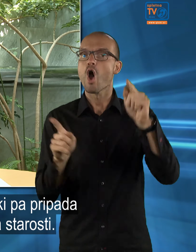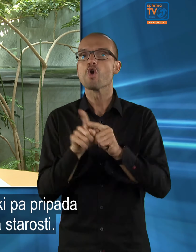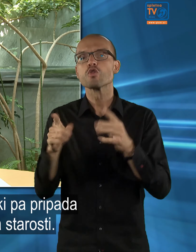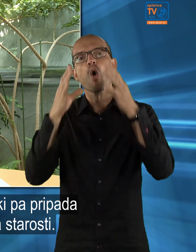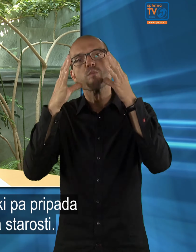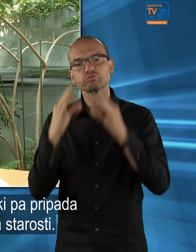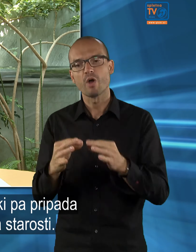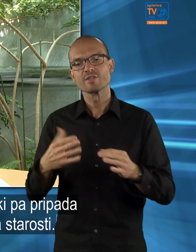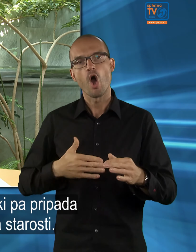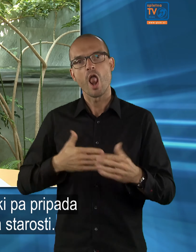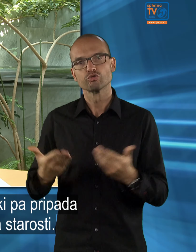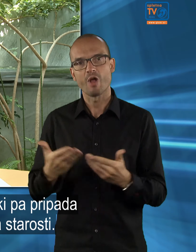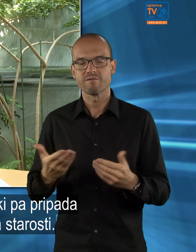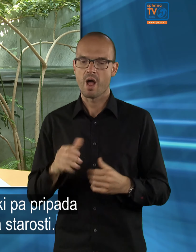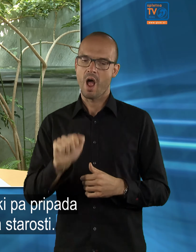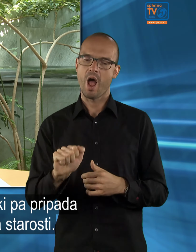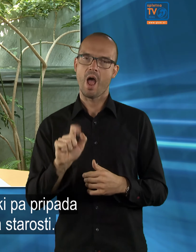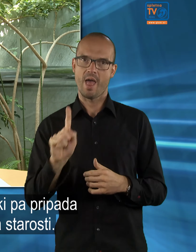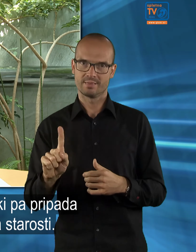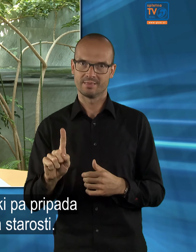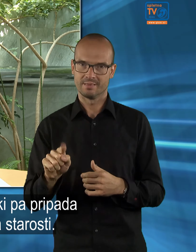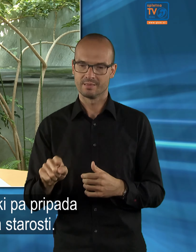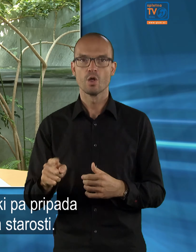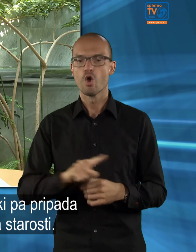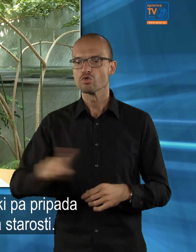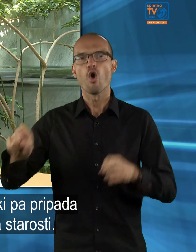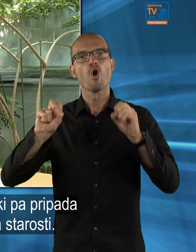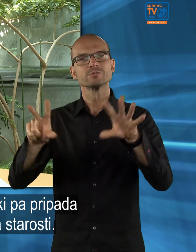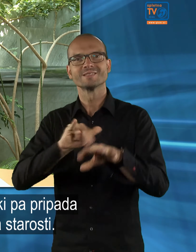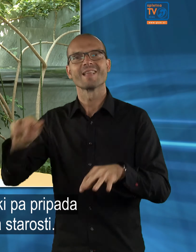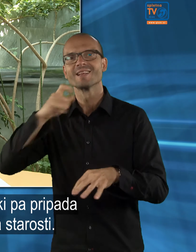olajšava A1, ki pripada otrokom do 18. leta starosti.